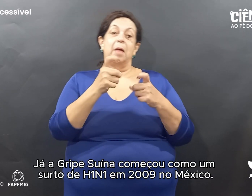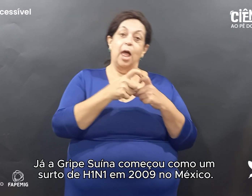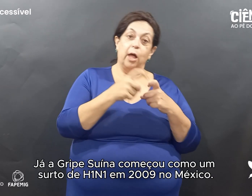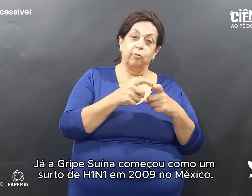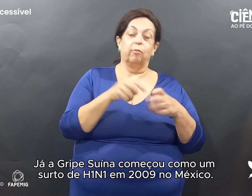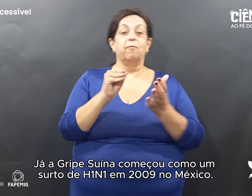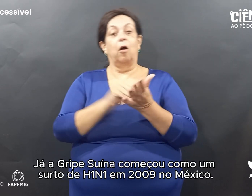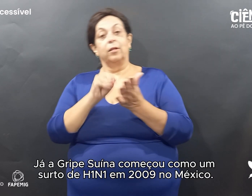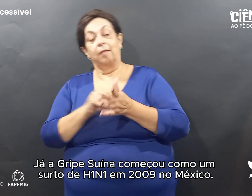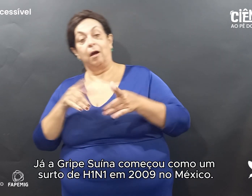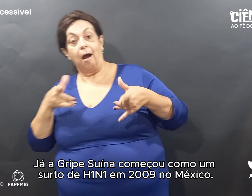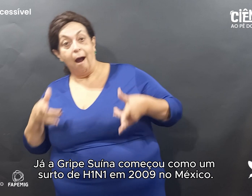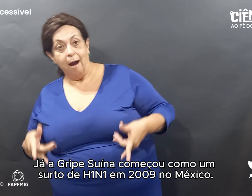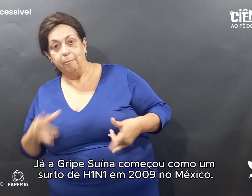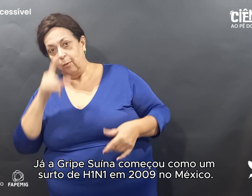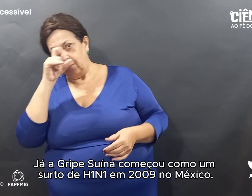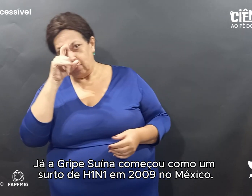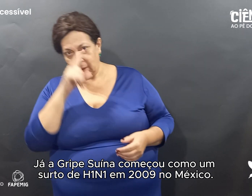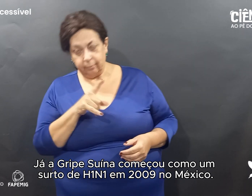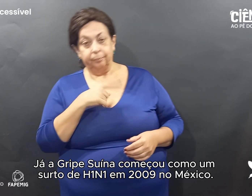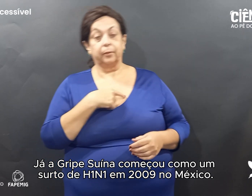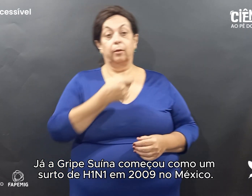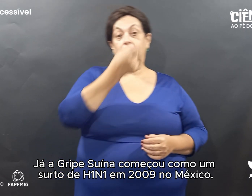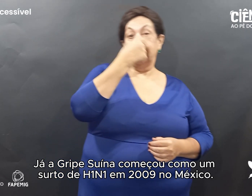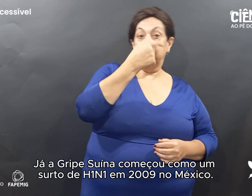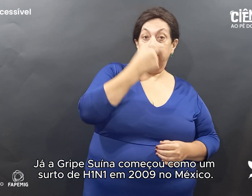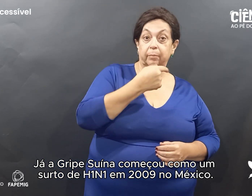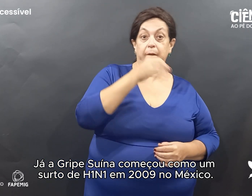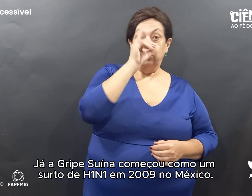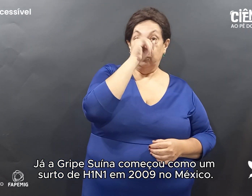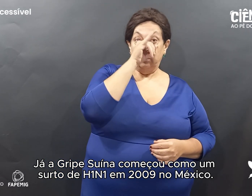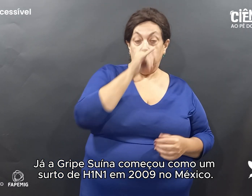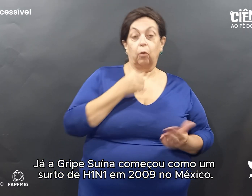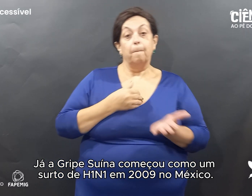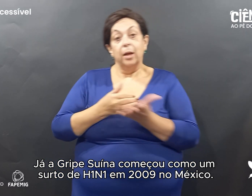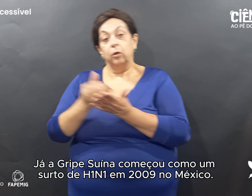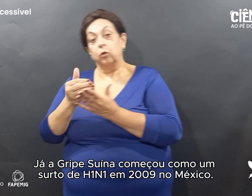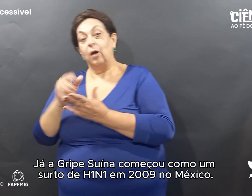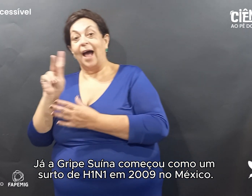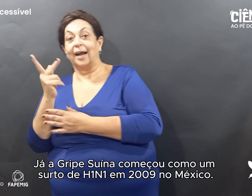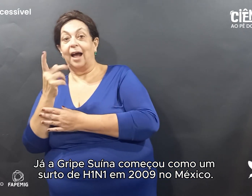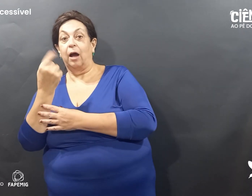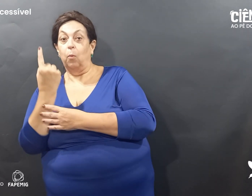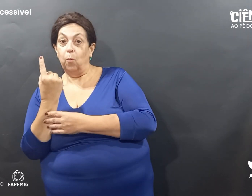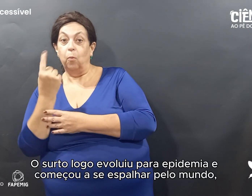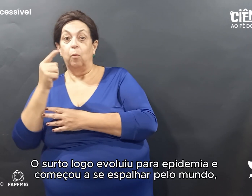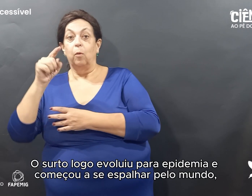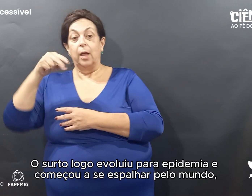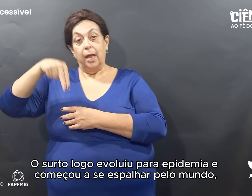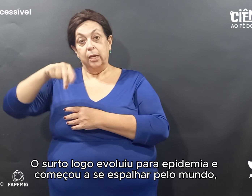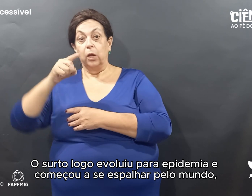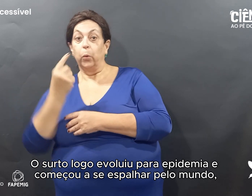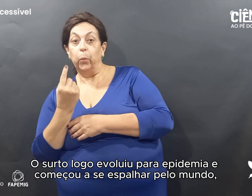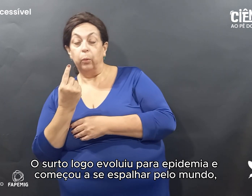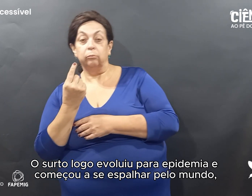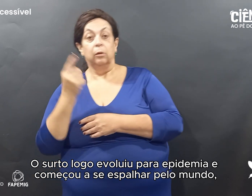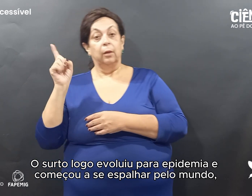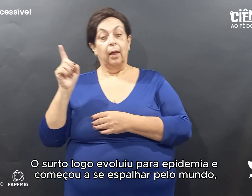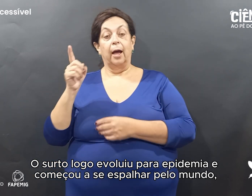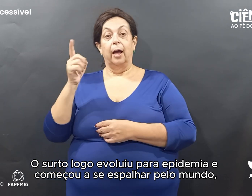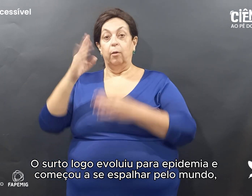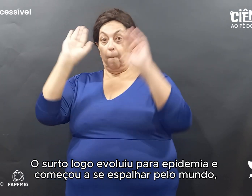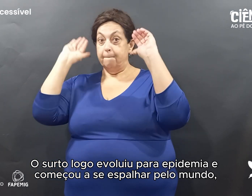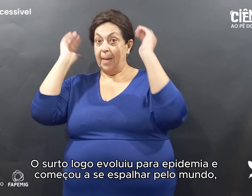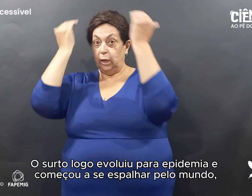a gripe suína começou como um surto de H1N1 em 2009, no México. O surto logo evoluiu